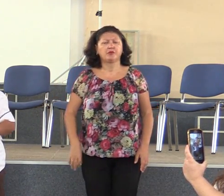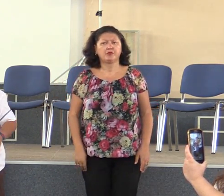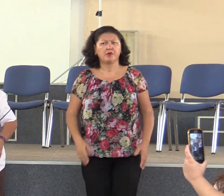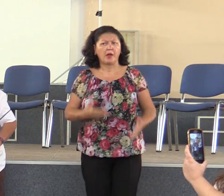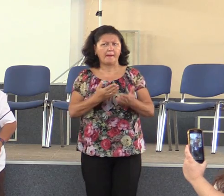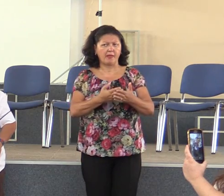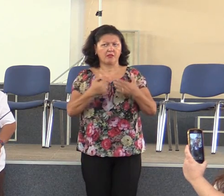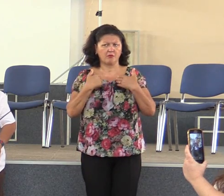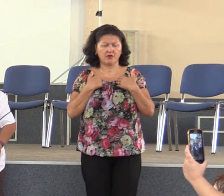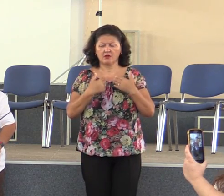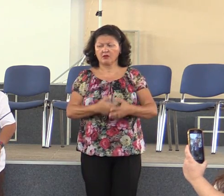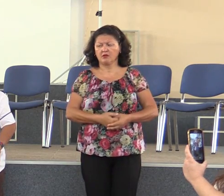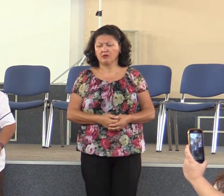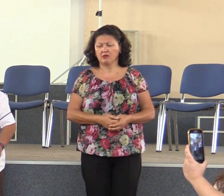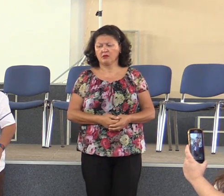pentru mine,